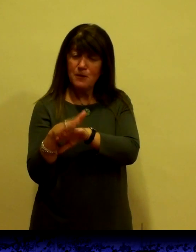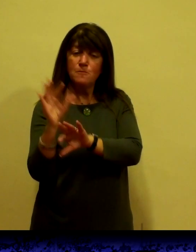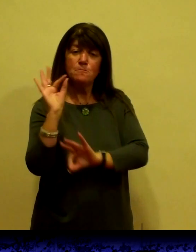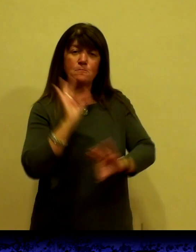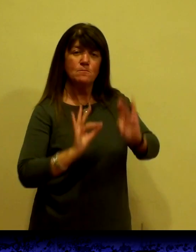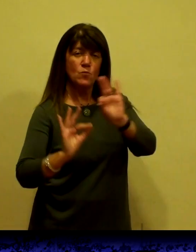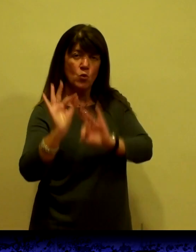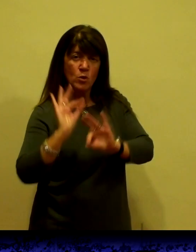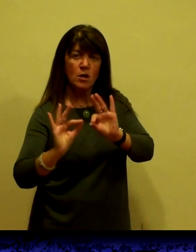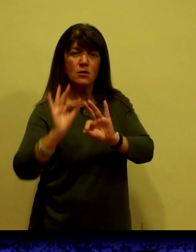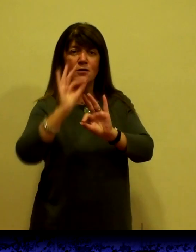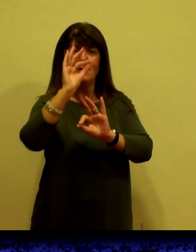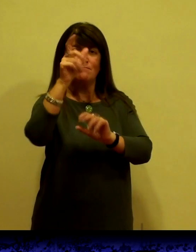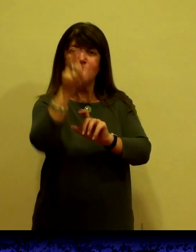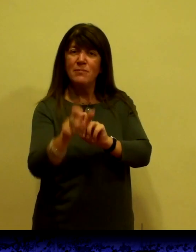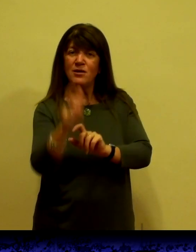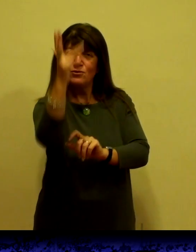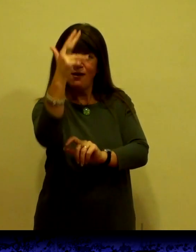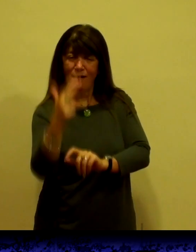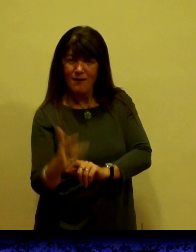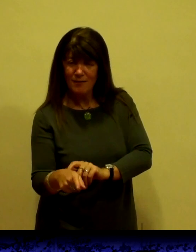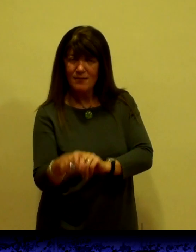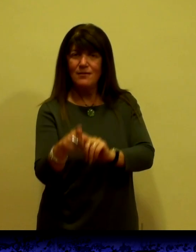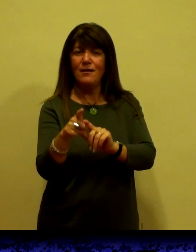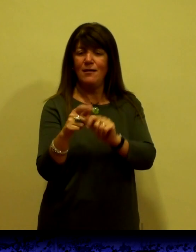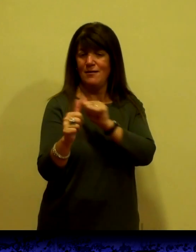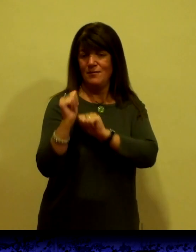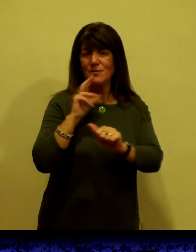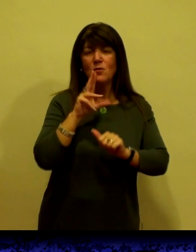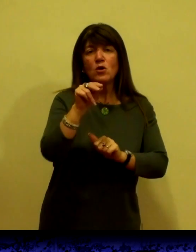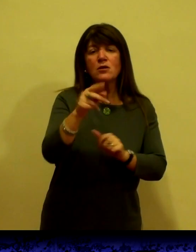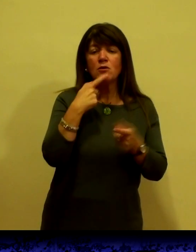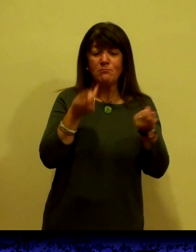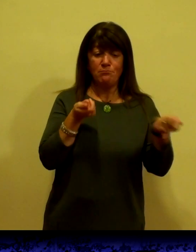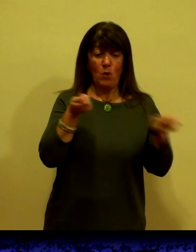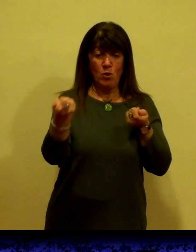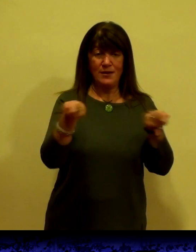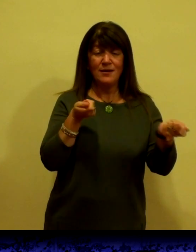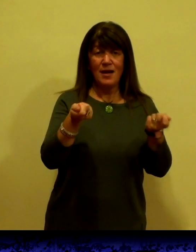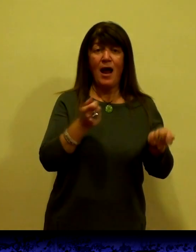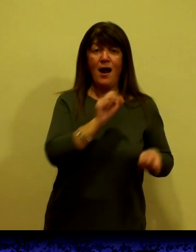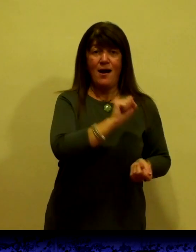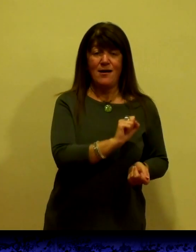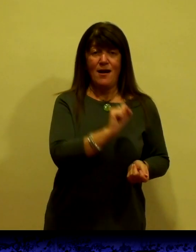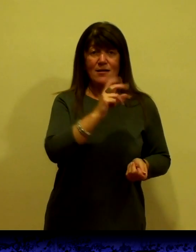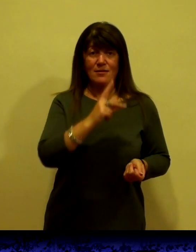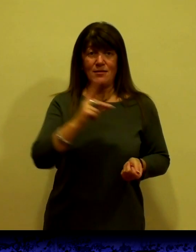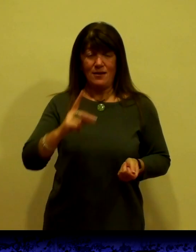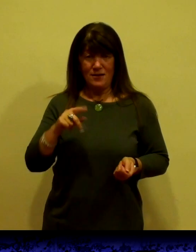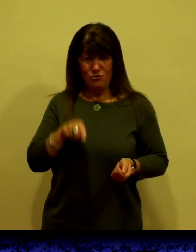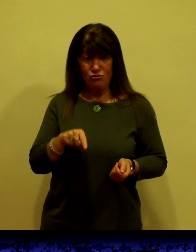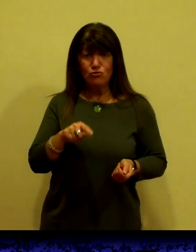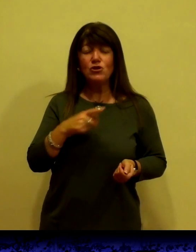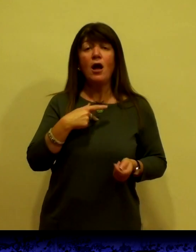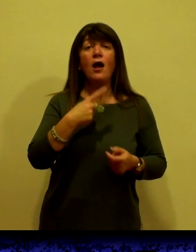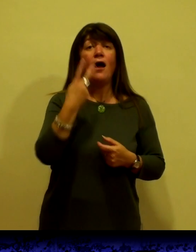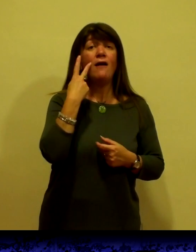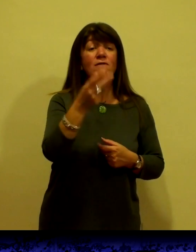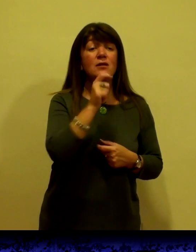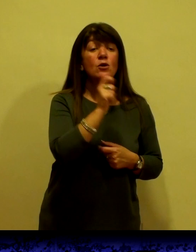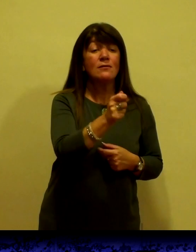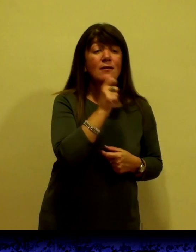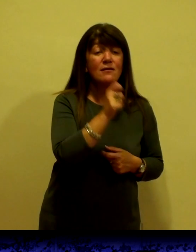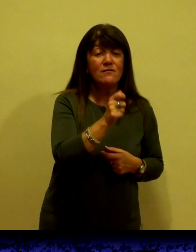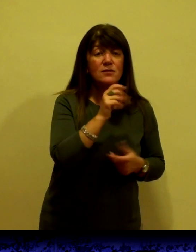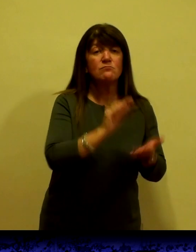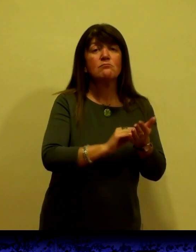curatori, artisti. Come anticipavo poco fa, la moderatrice sarà Anna Detheridge e in video intervista sarà presente